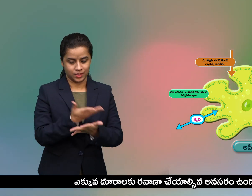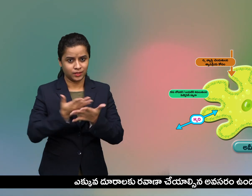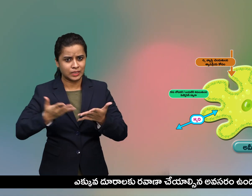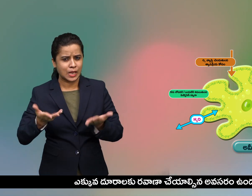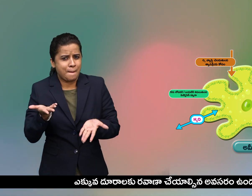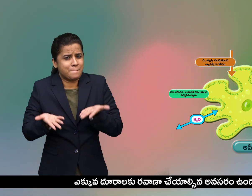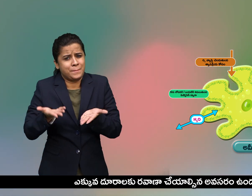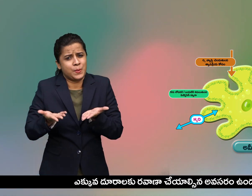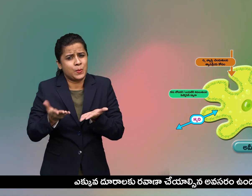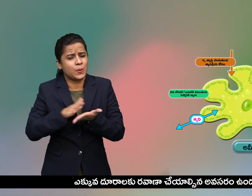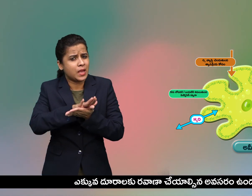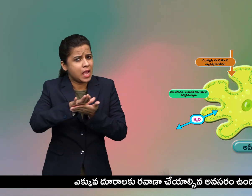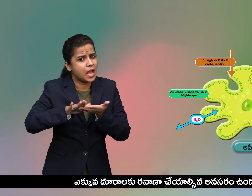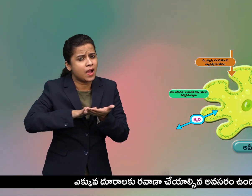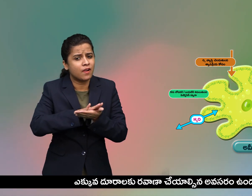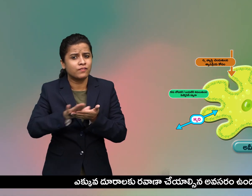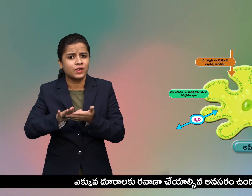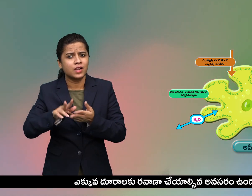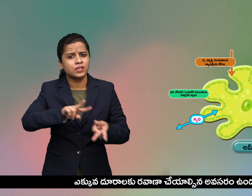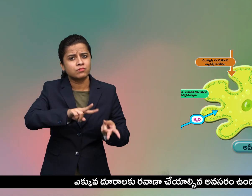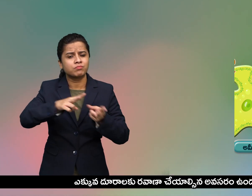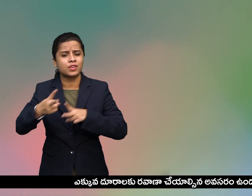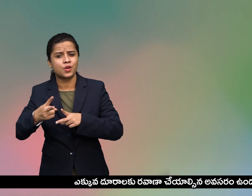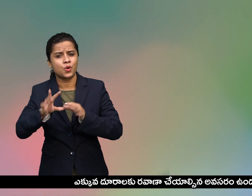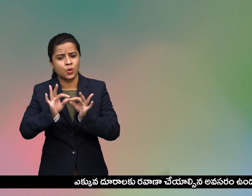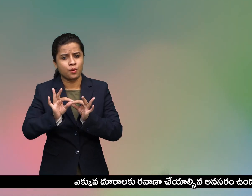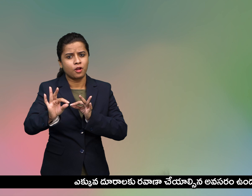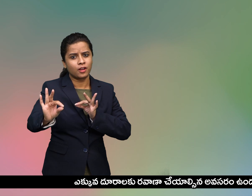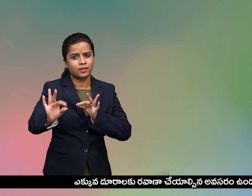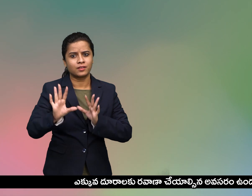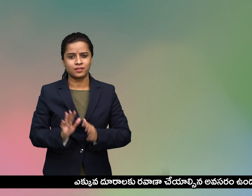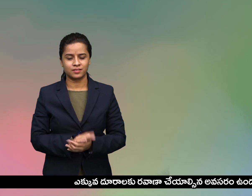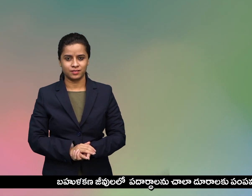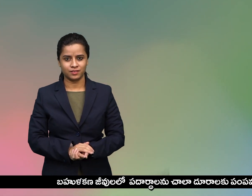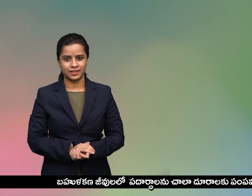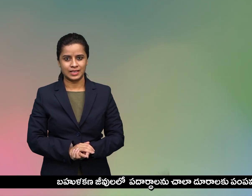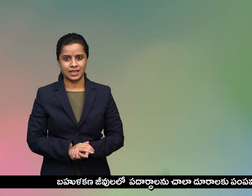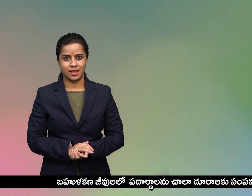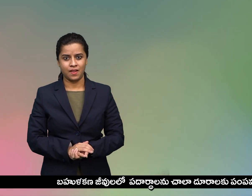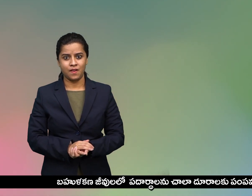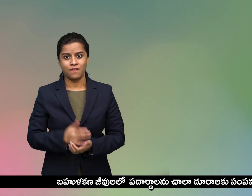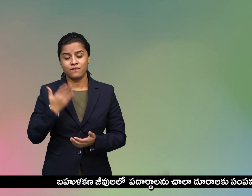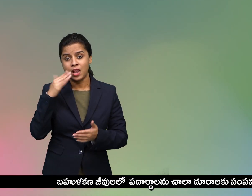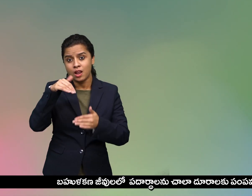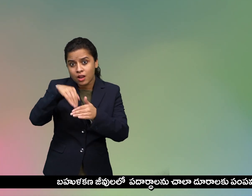ఎక్కువ దూరాలకు రవాణా చేయాల్సిన అవసరం ఉండకపోవచ్చు. బహుళకణ జీవులలో